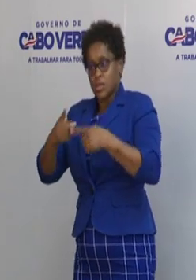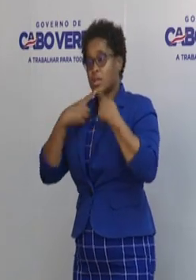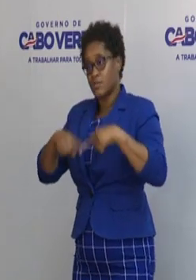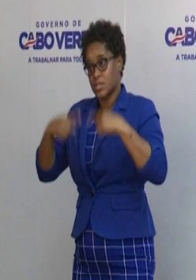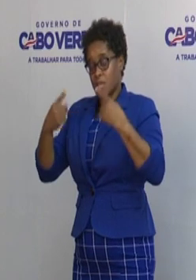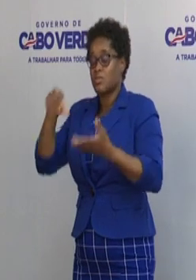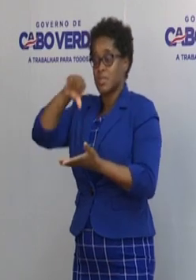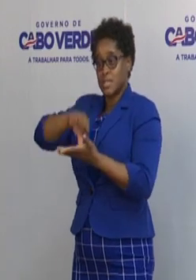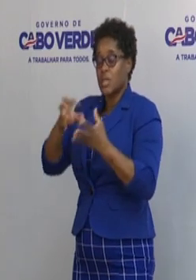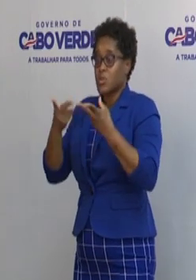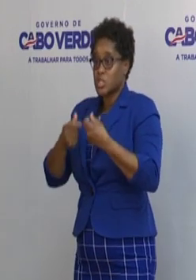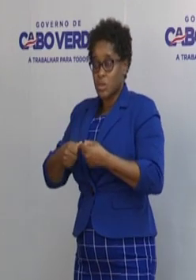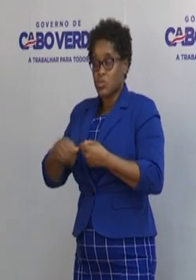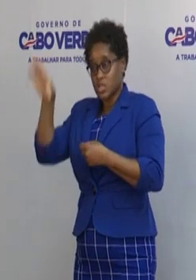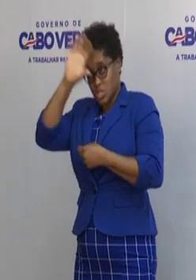sede